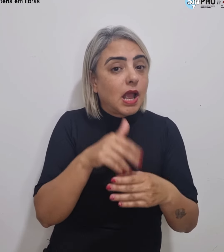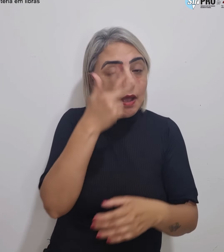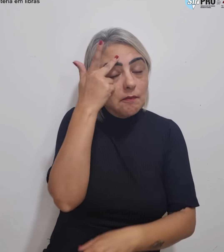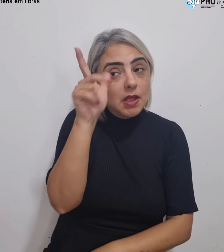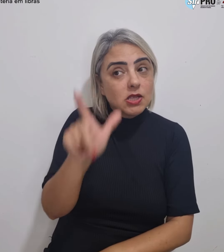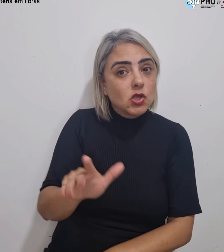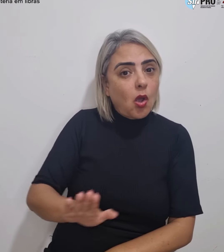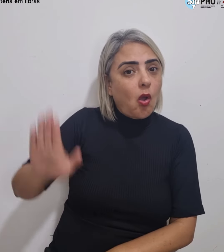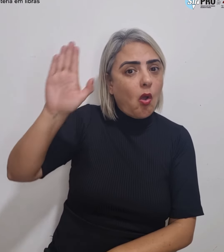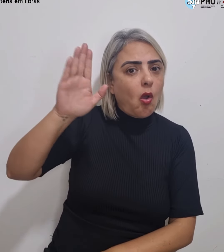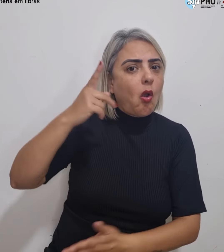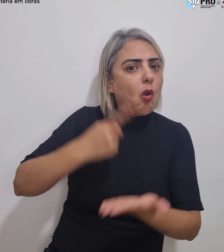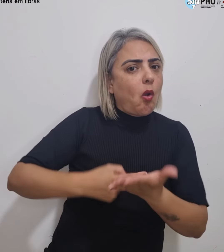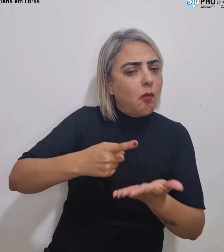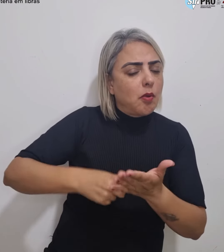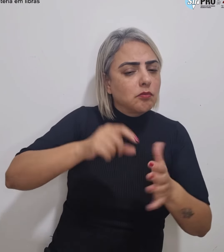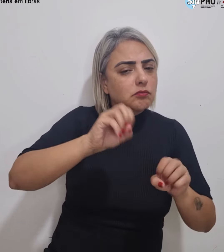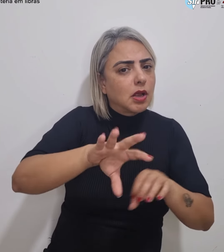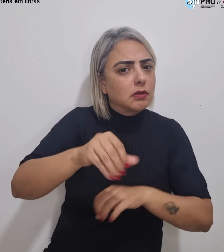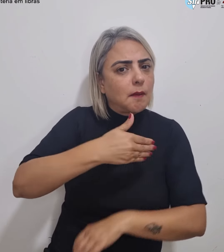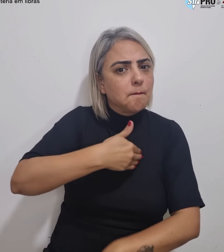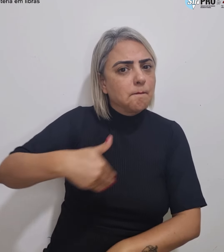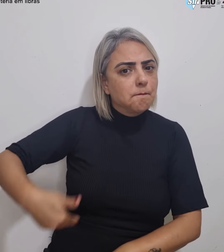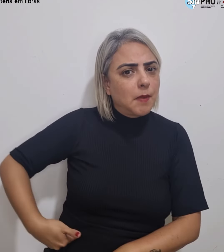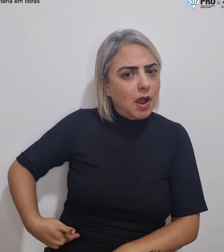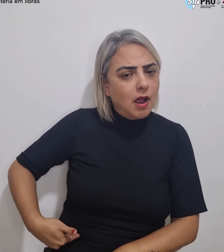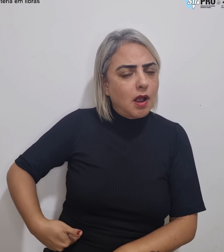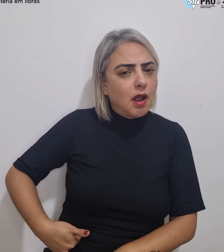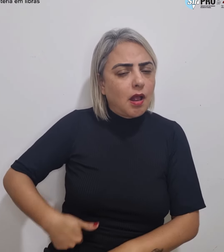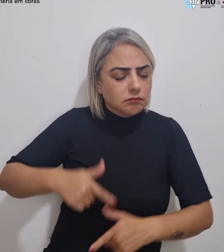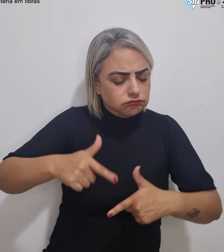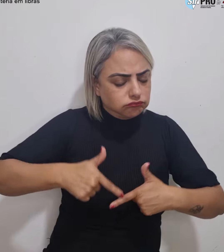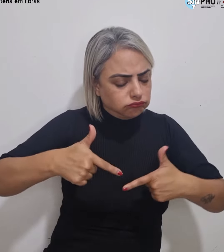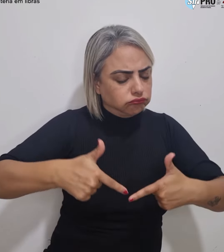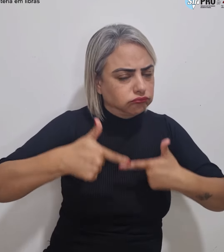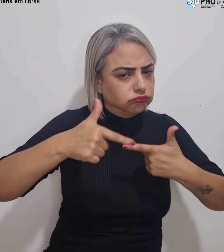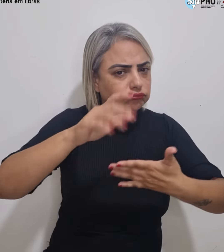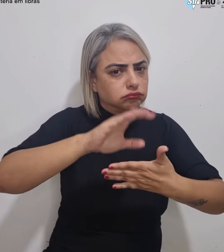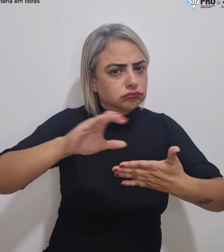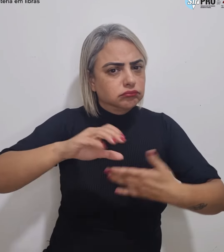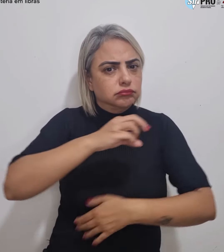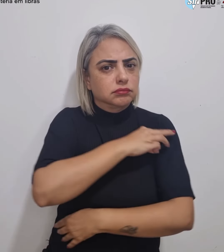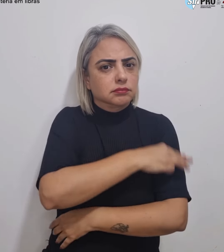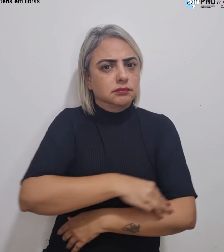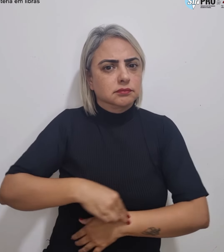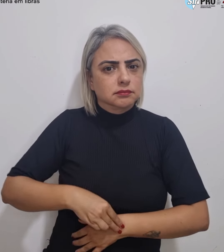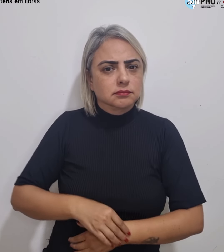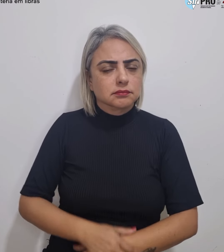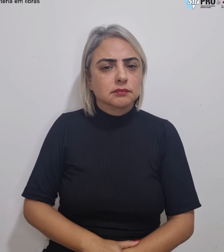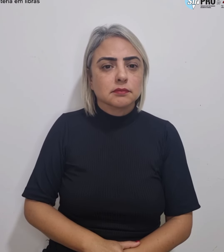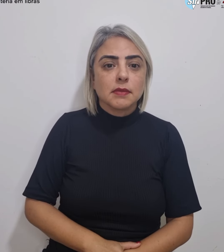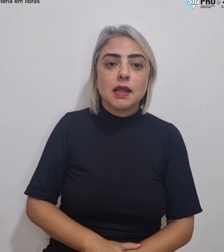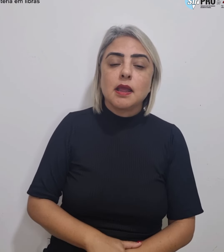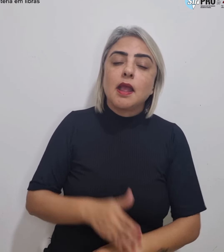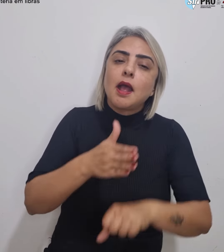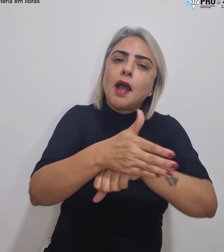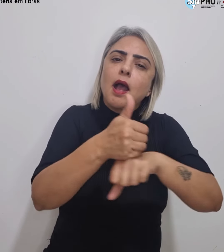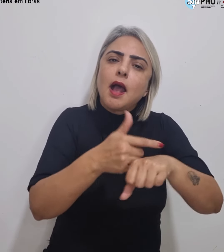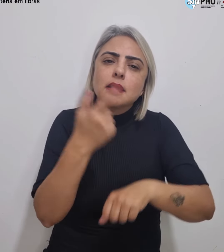compromisso com a educação pública com a luta da categoria do magistério. Acesse o quadro negro